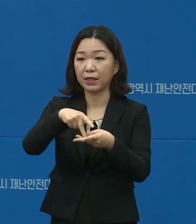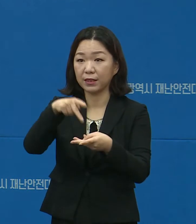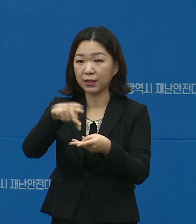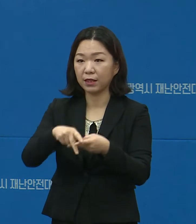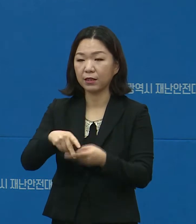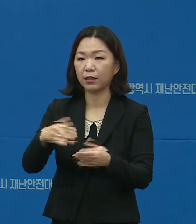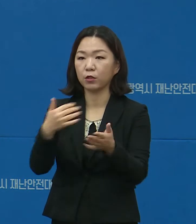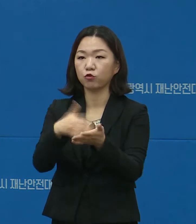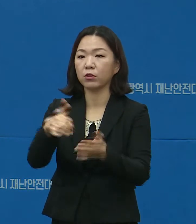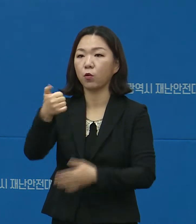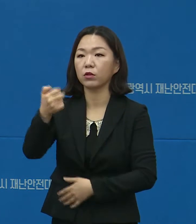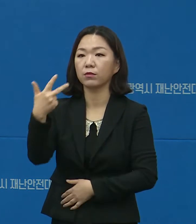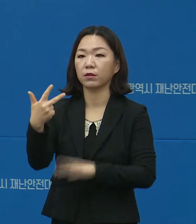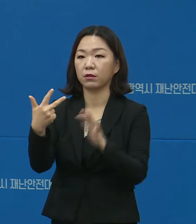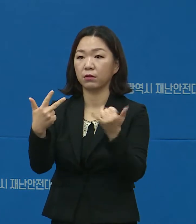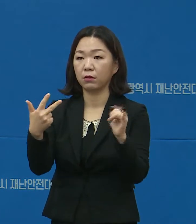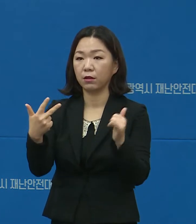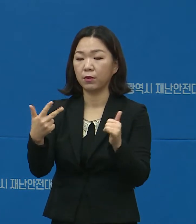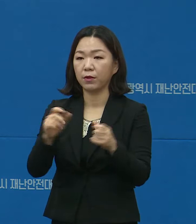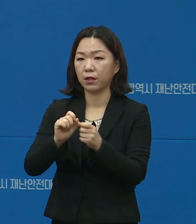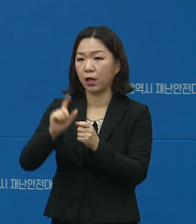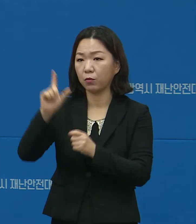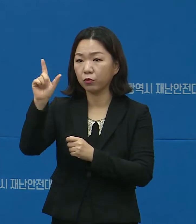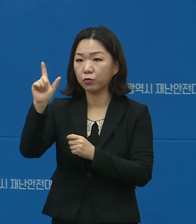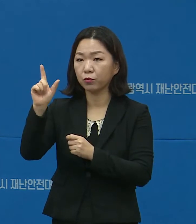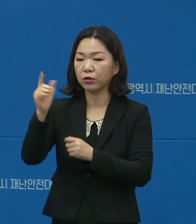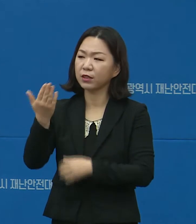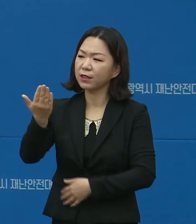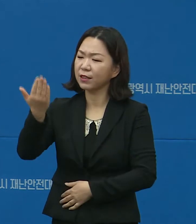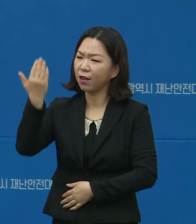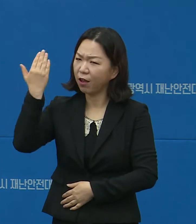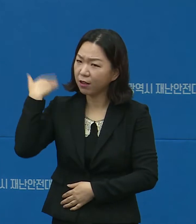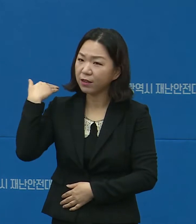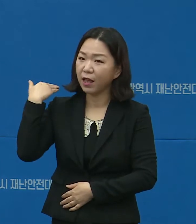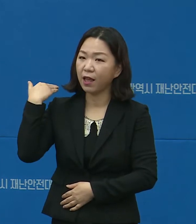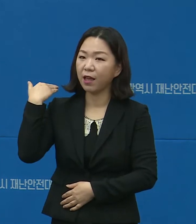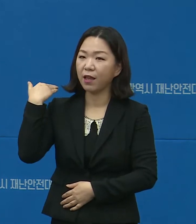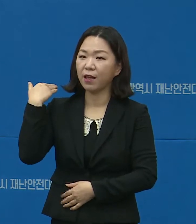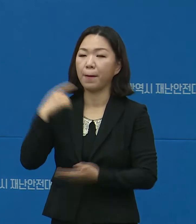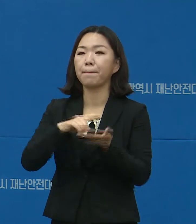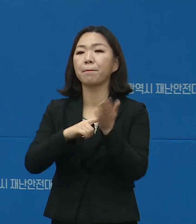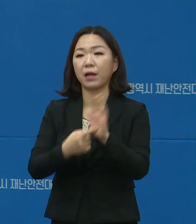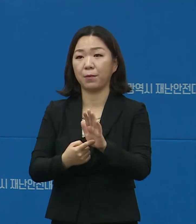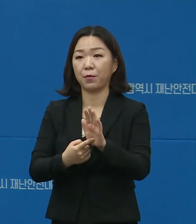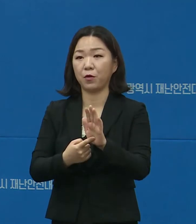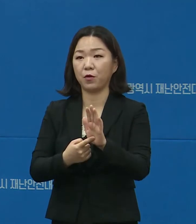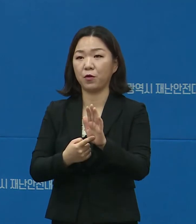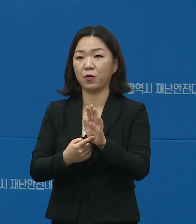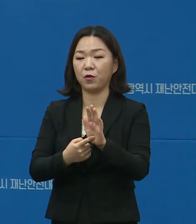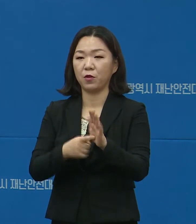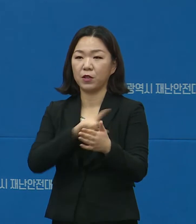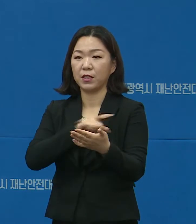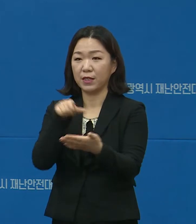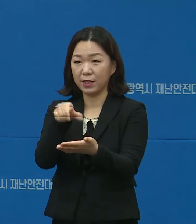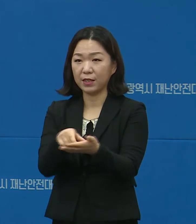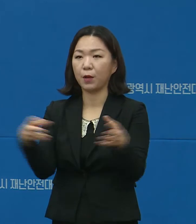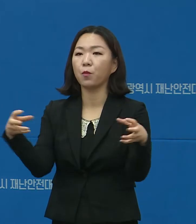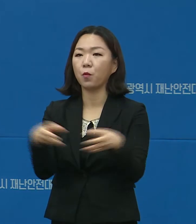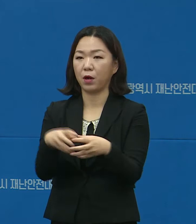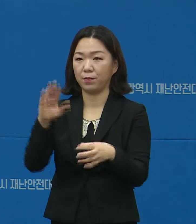57명으로 확인되었으며, 이들은 대부분 기 발표된 확진자 명단에 포함된 것으로 파악되고